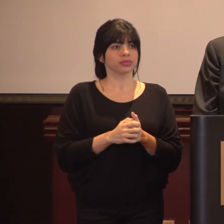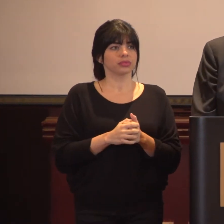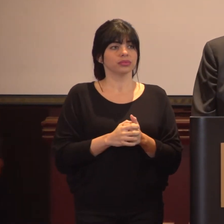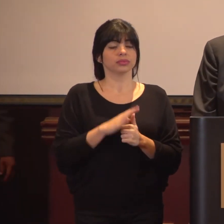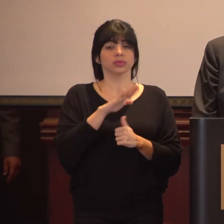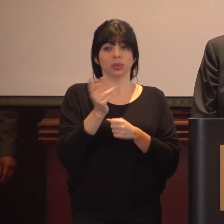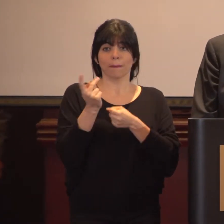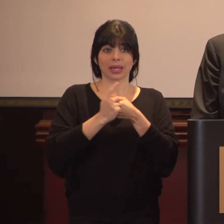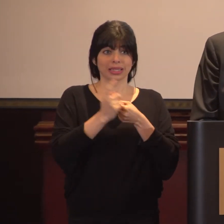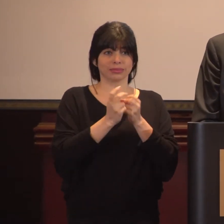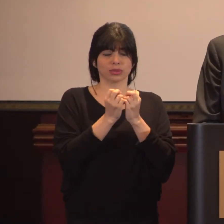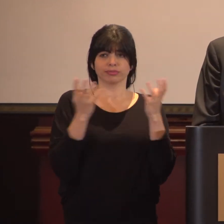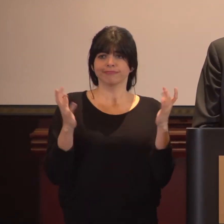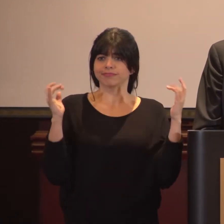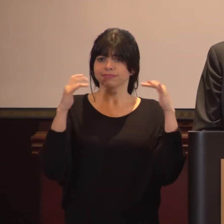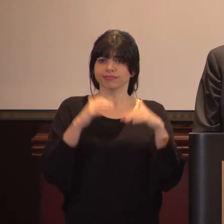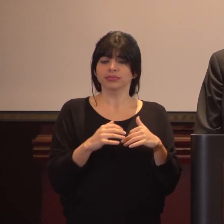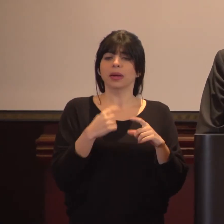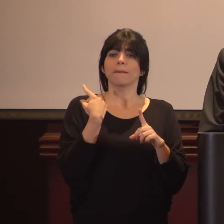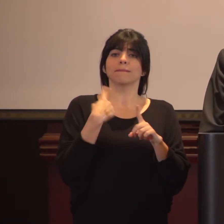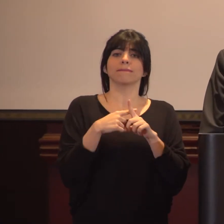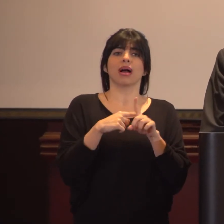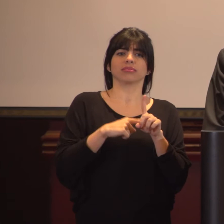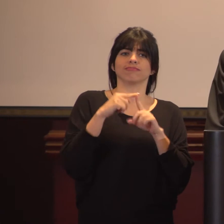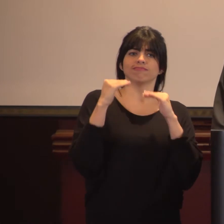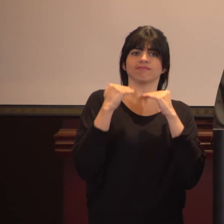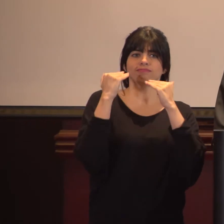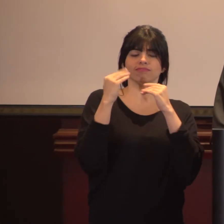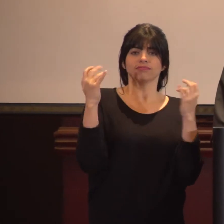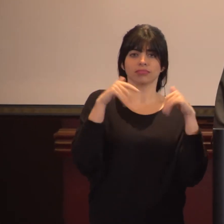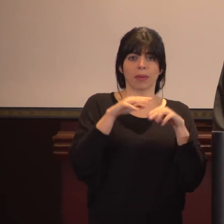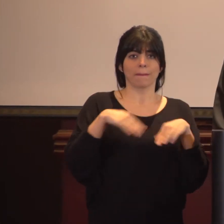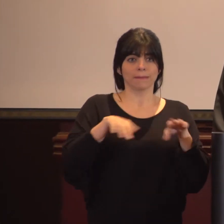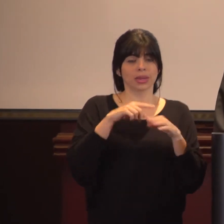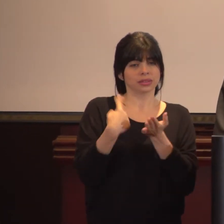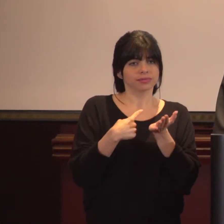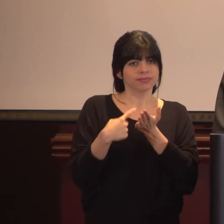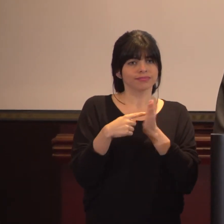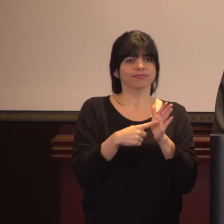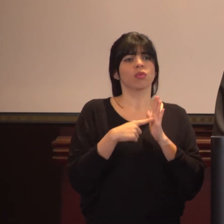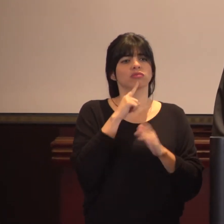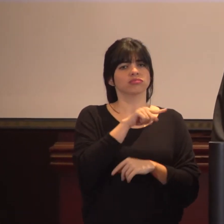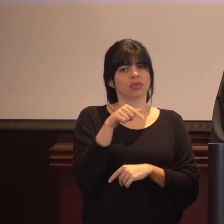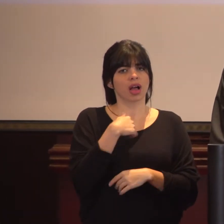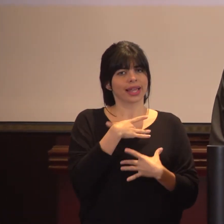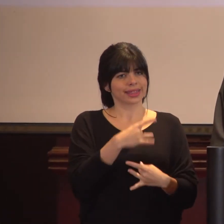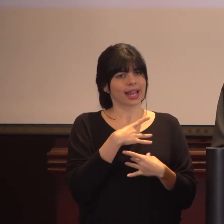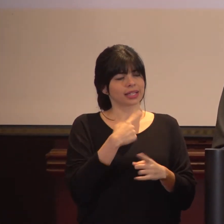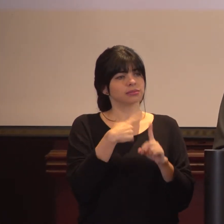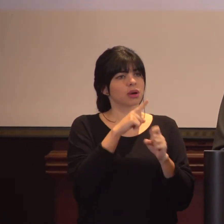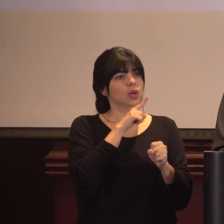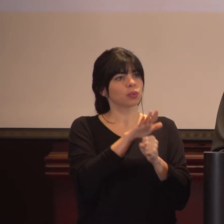participación tan numerosa Y al más alto nivel en esta mesa redonda demuestra su interés y